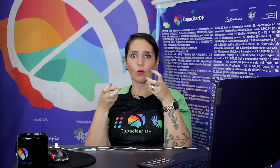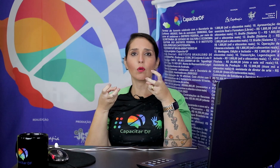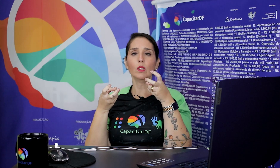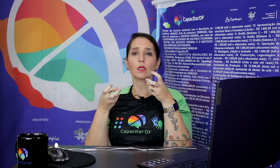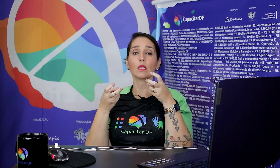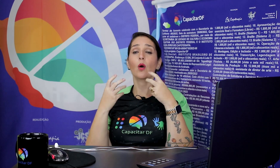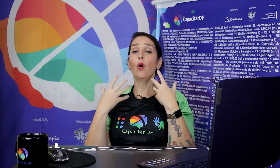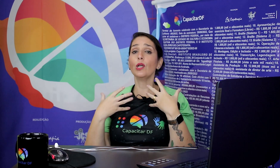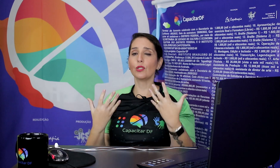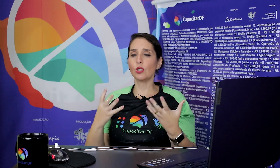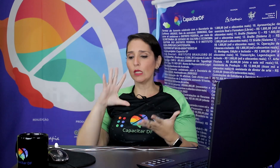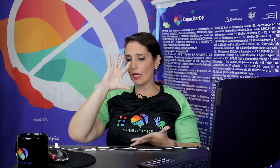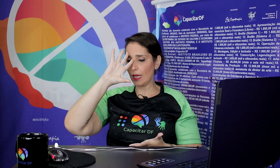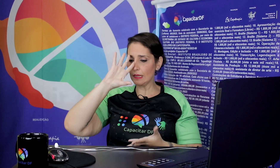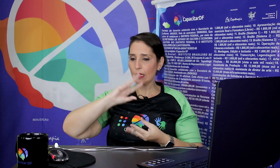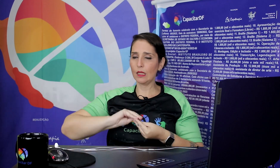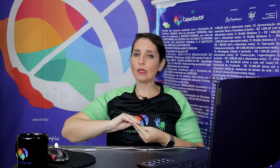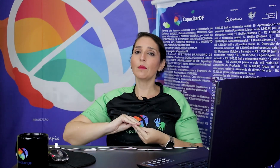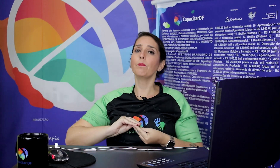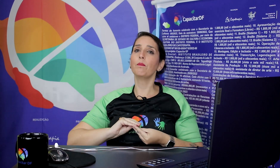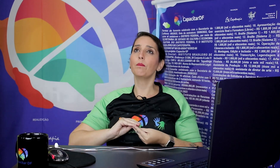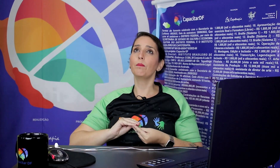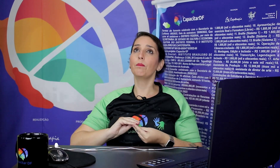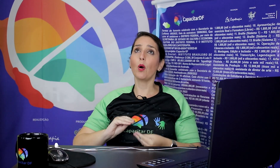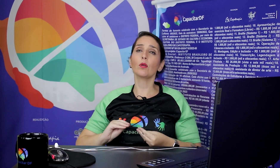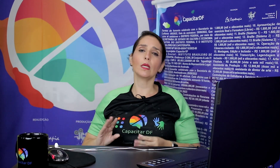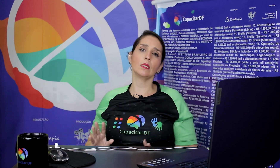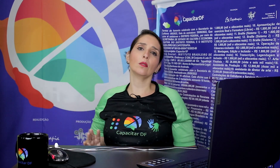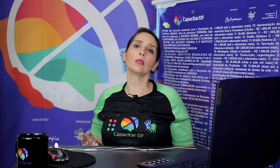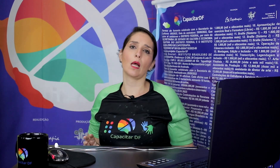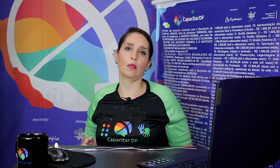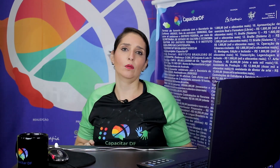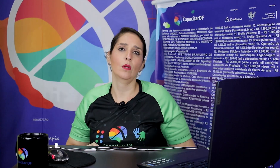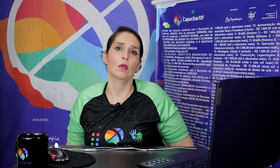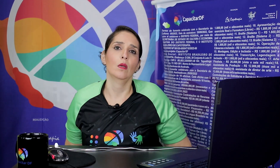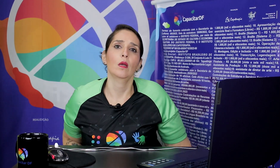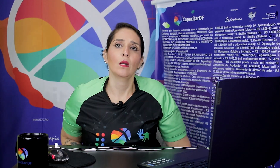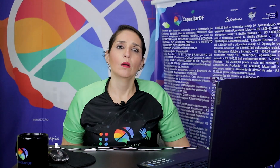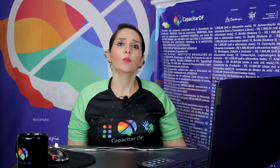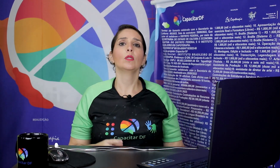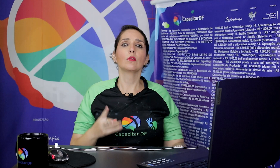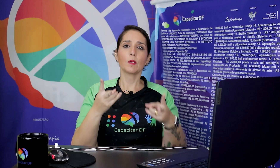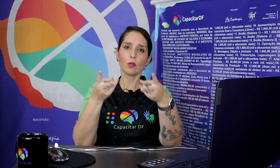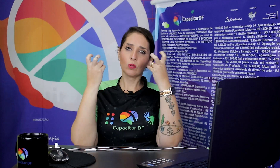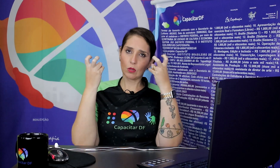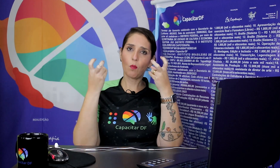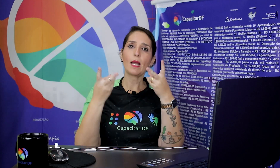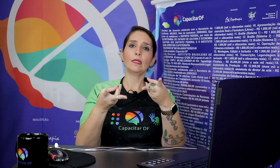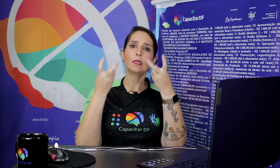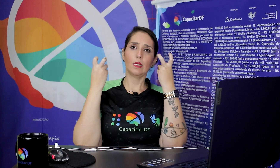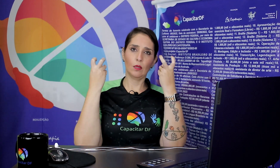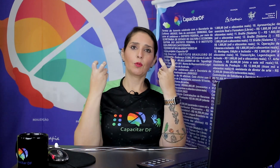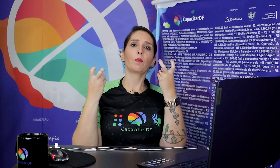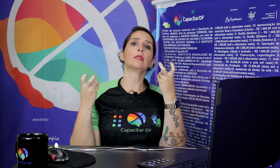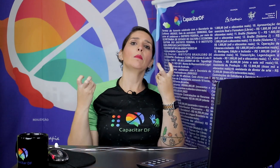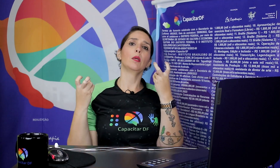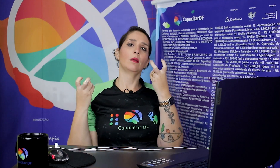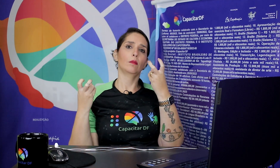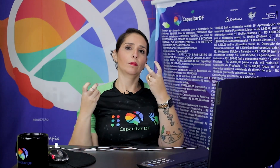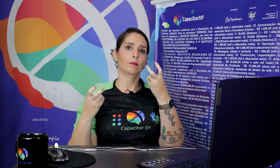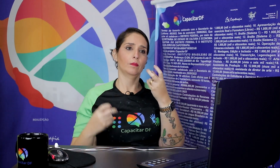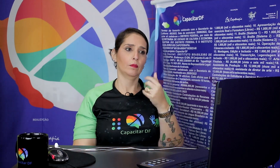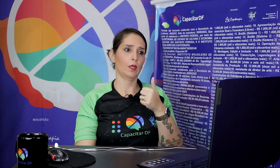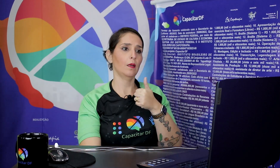tem concordância. Hoje em dia, esse aqui pouco tem sido usado. Muitas pessoas usam mais esse aqui para o